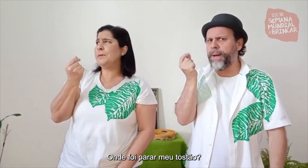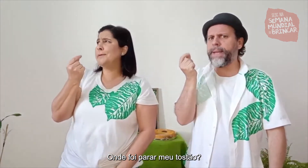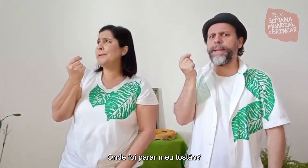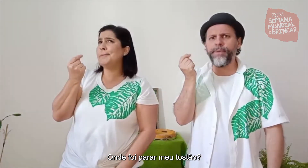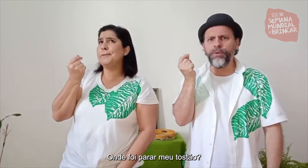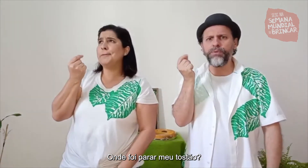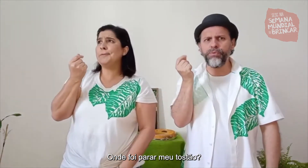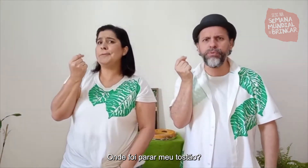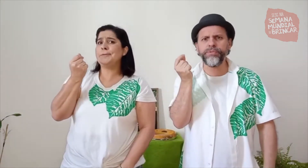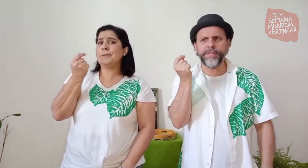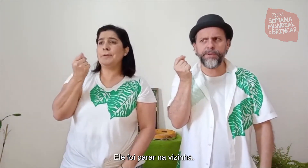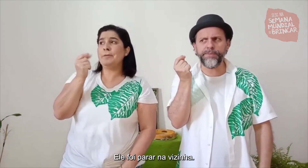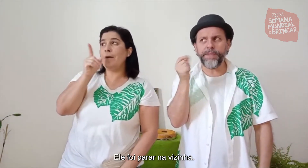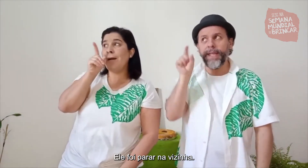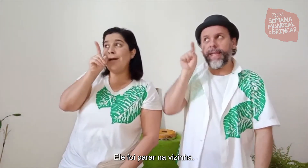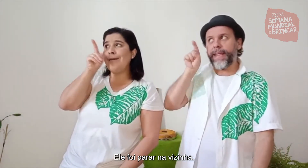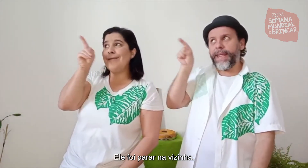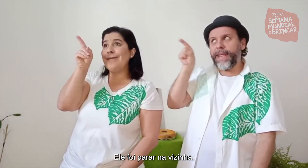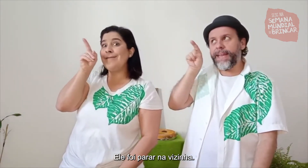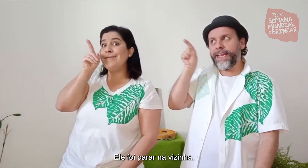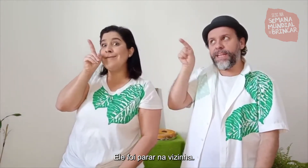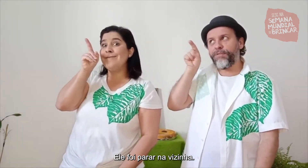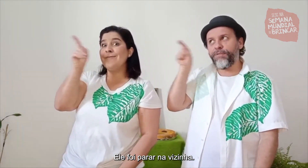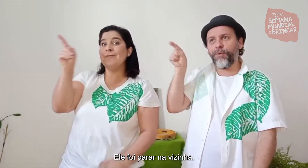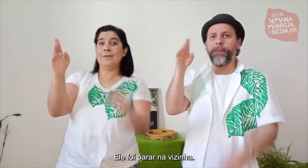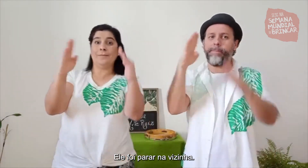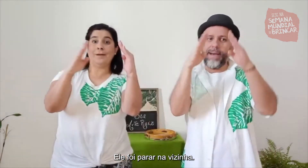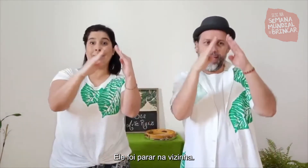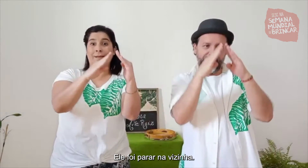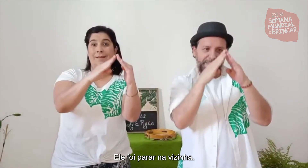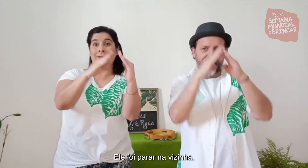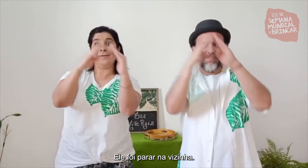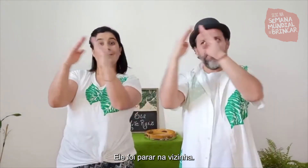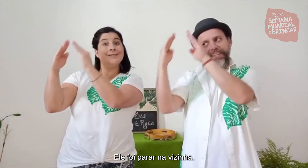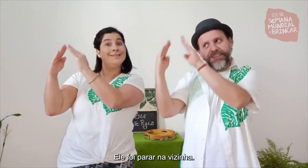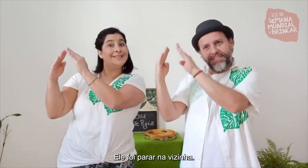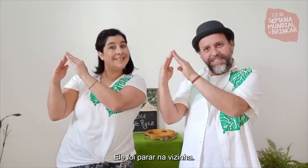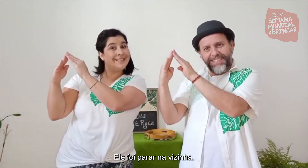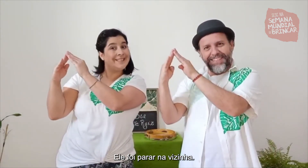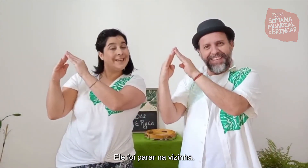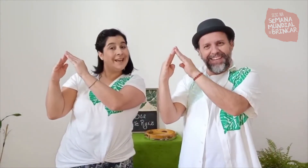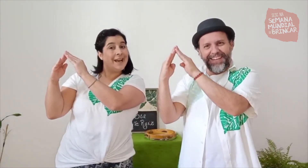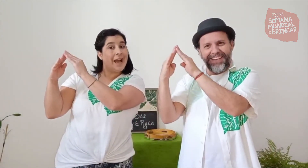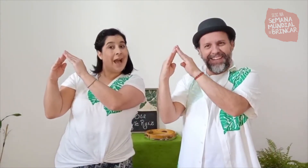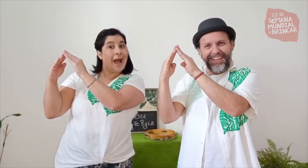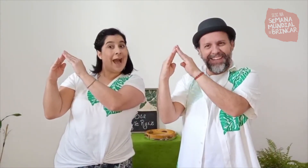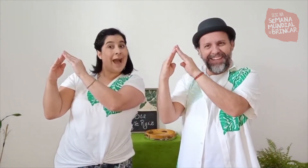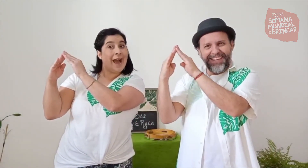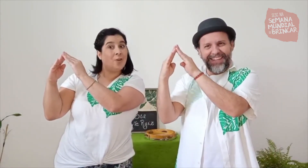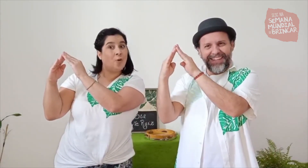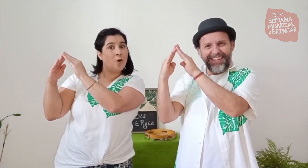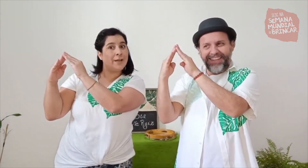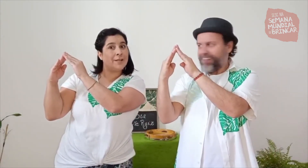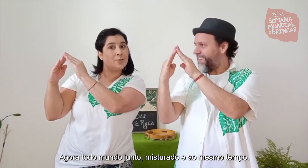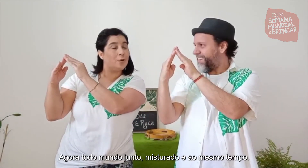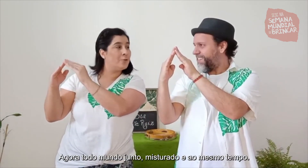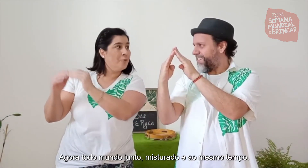para meu tostão? Ele foi para na vizinha. Agora todo